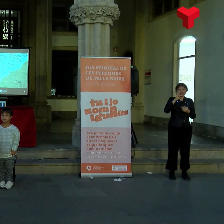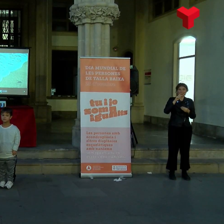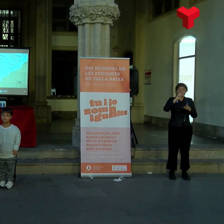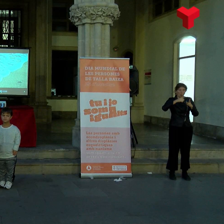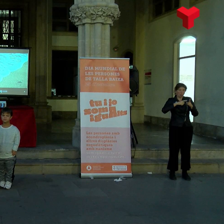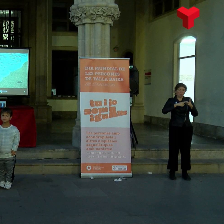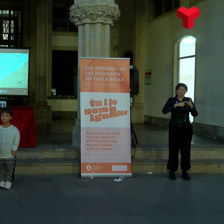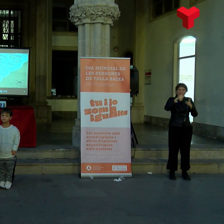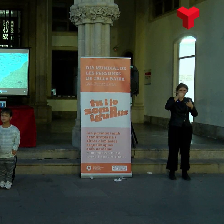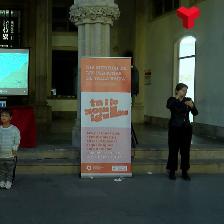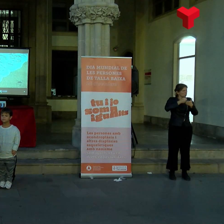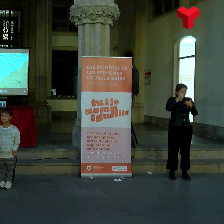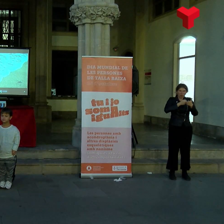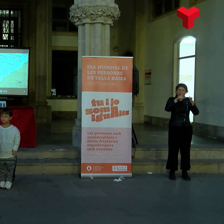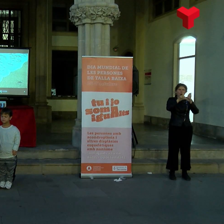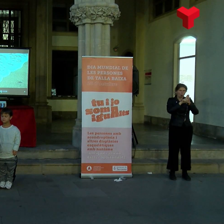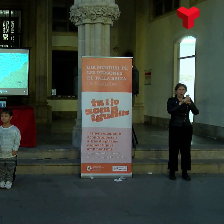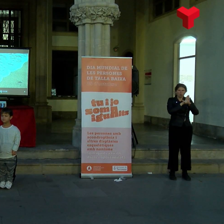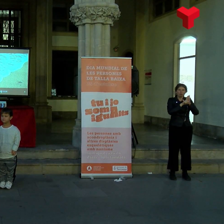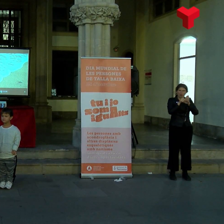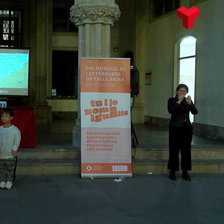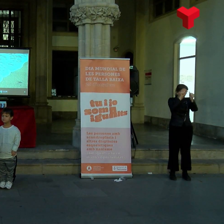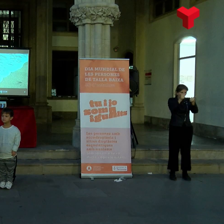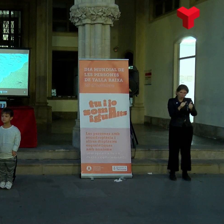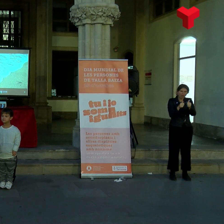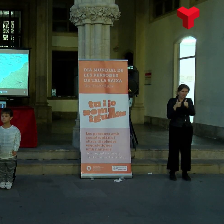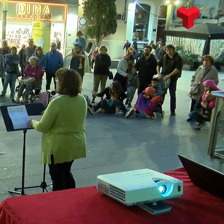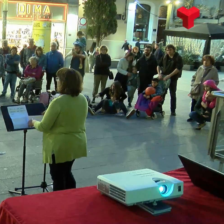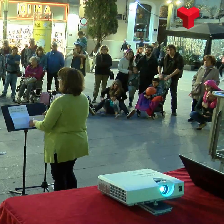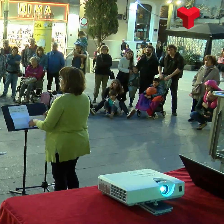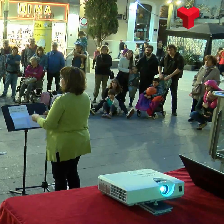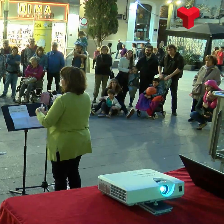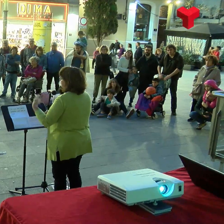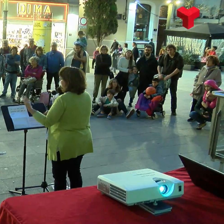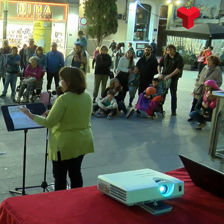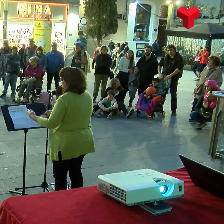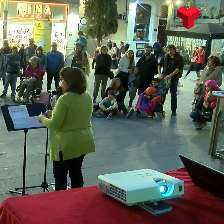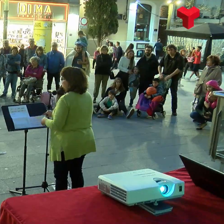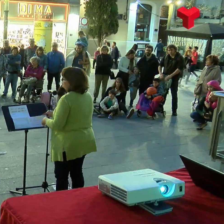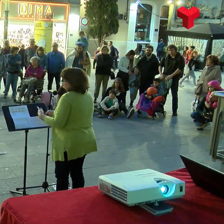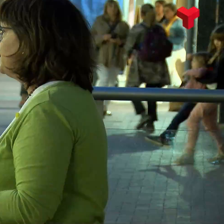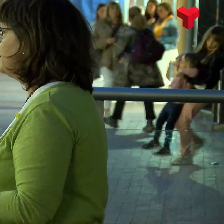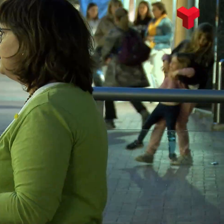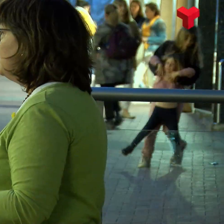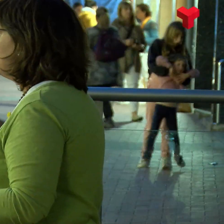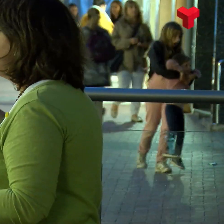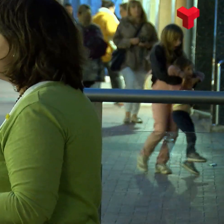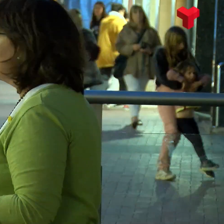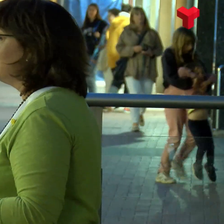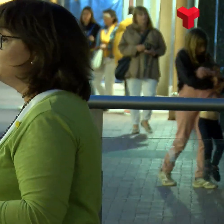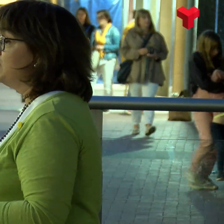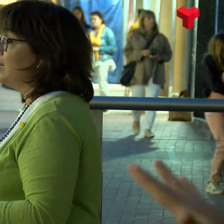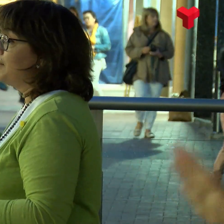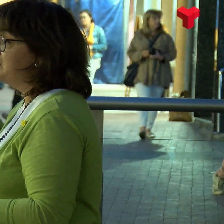lluitador dels nostres drets i és un model a seguir. L'Albert és professor d'institut. Aquests dies estem vivint al